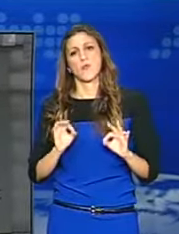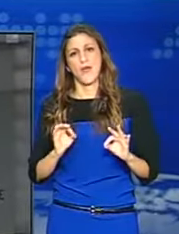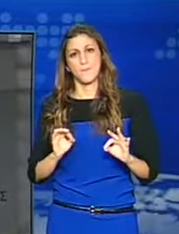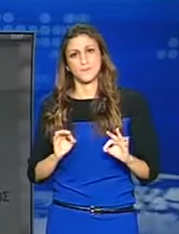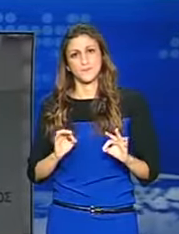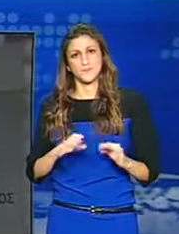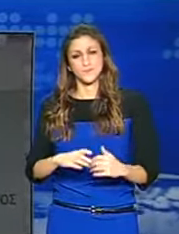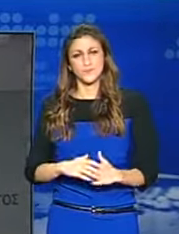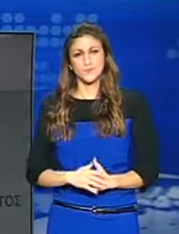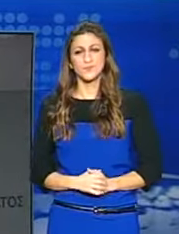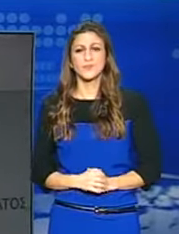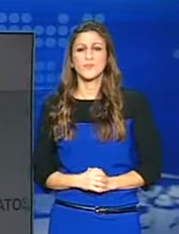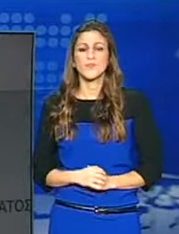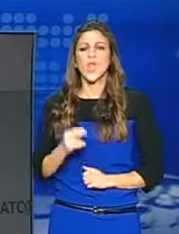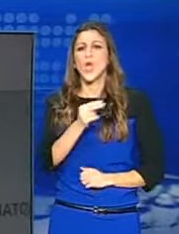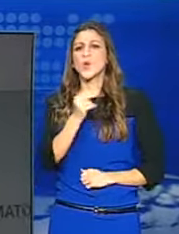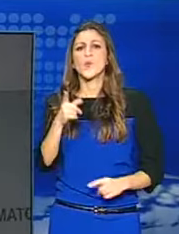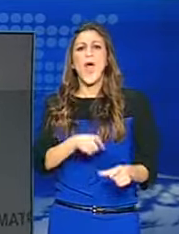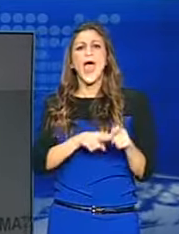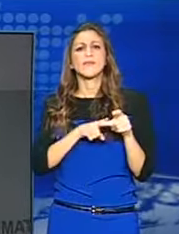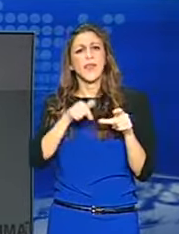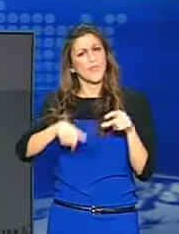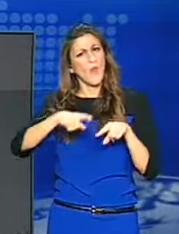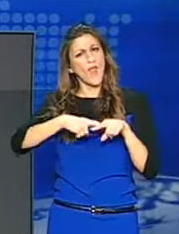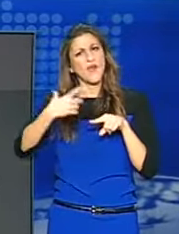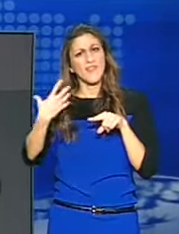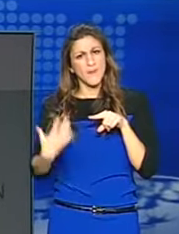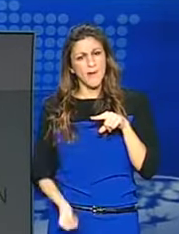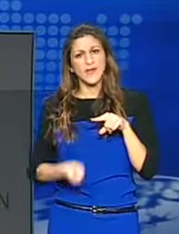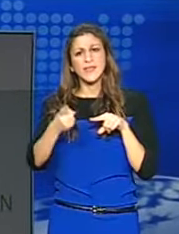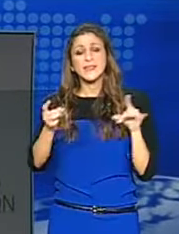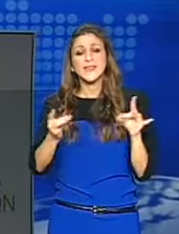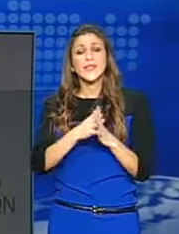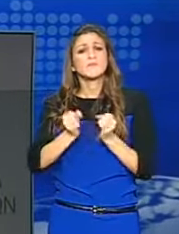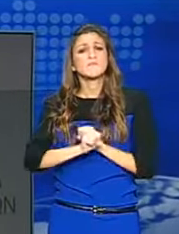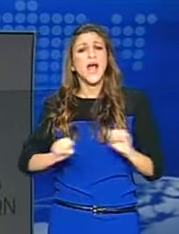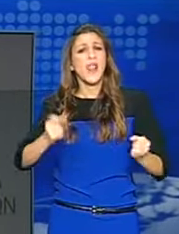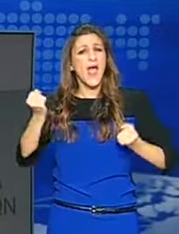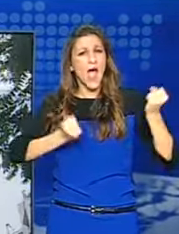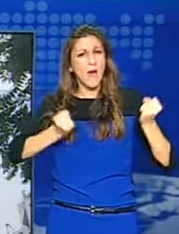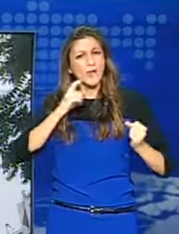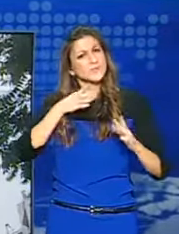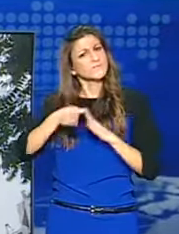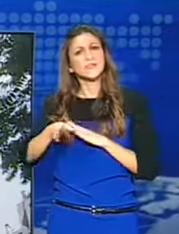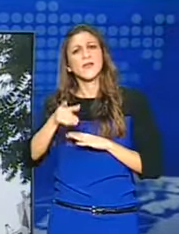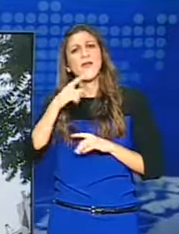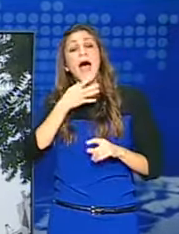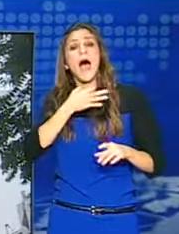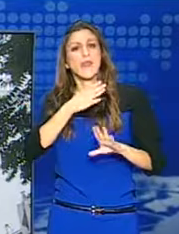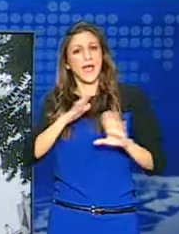πρόεδρος της γνωστής εταιρείας οδικής βοήθειας express service γιάννης ραπτόπουλος για τημη καταβολή χρεών ύψους 700.000€ προς το